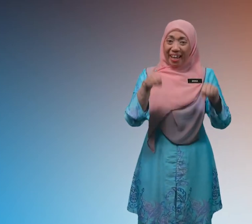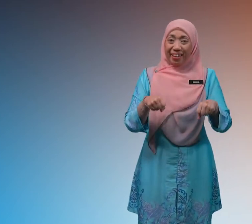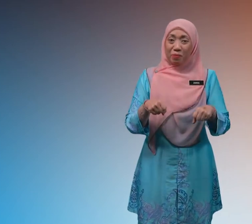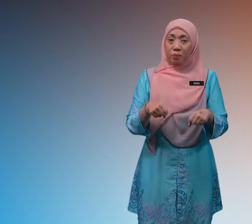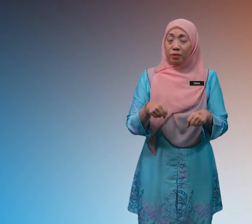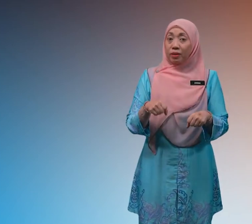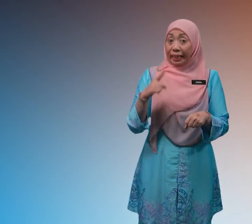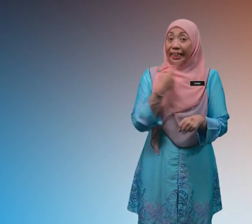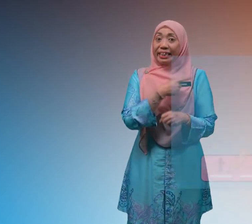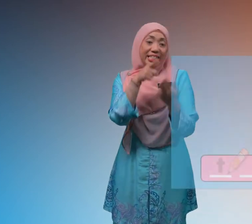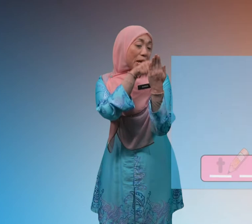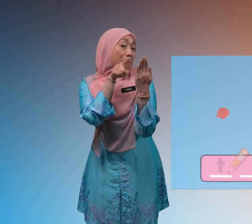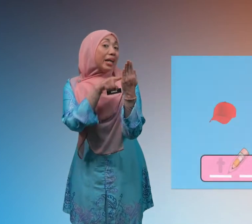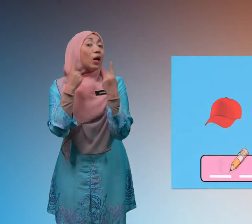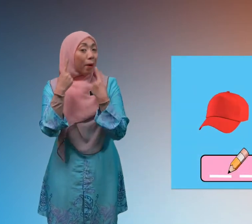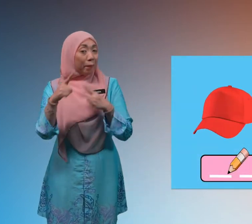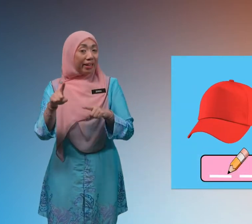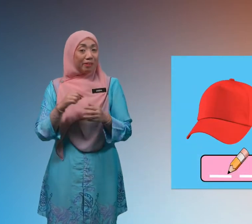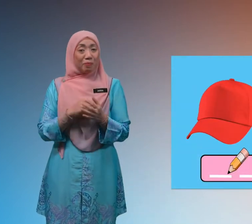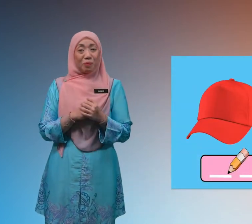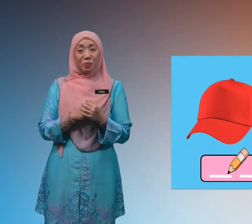Boleh? Kita semak jawapan.